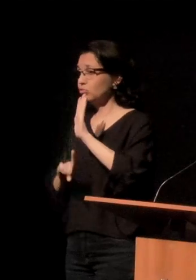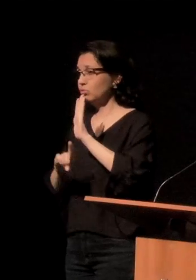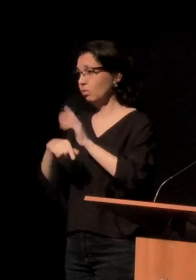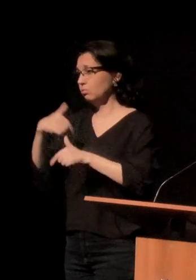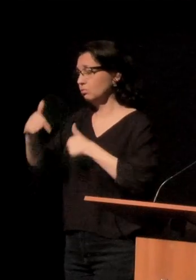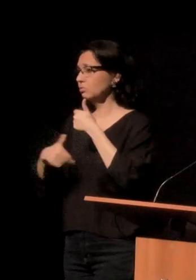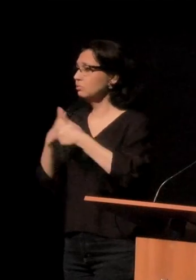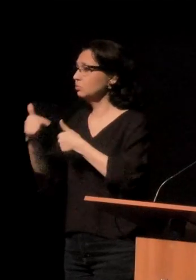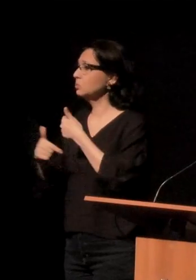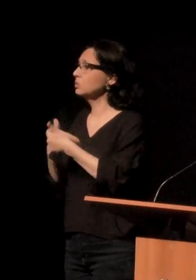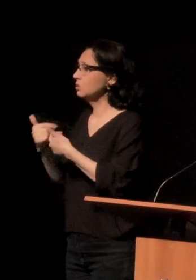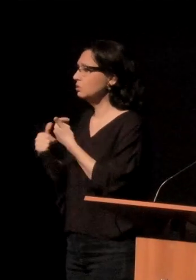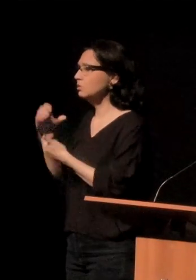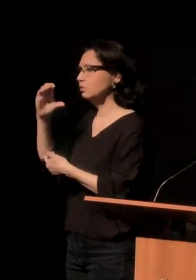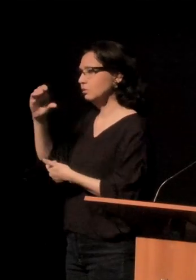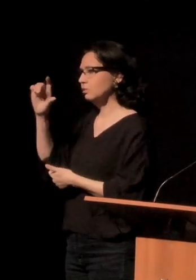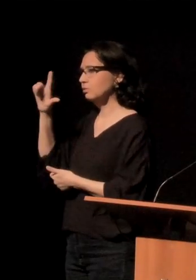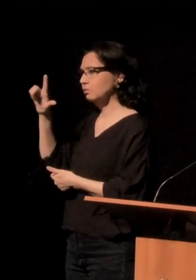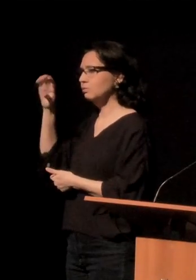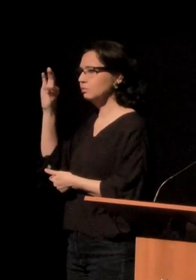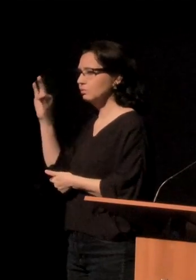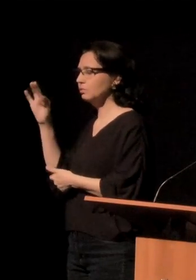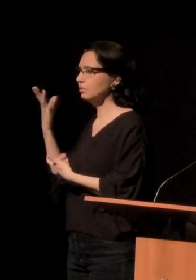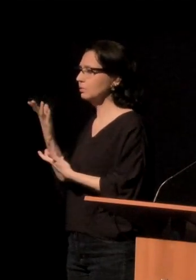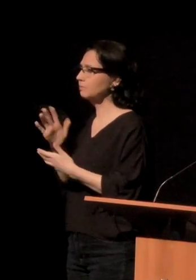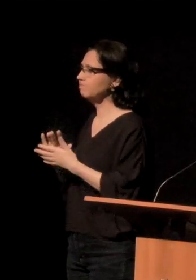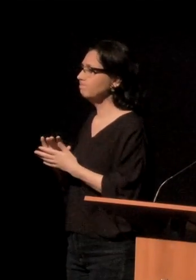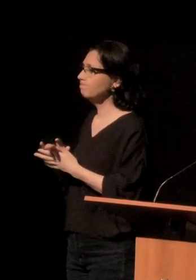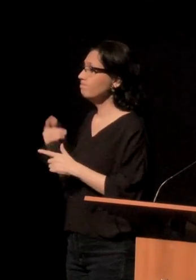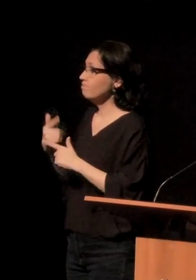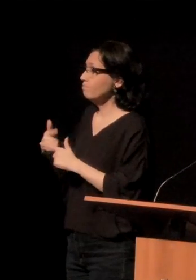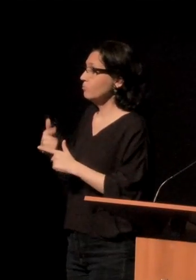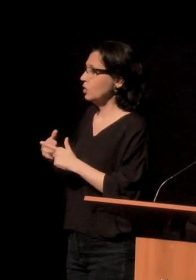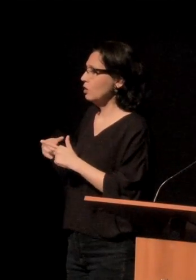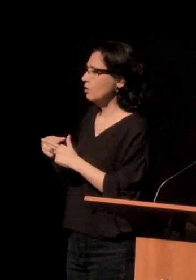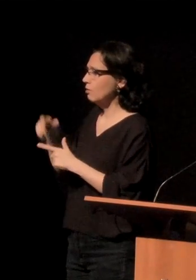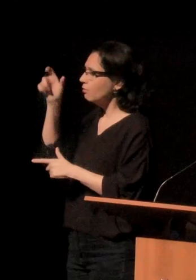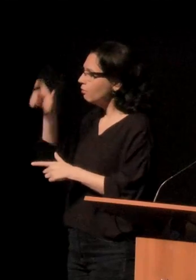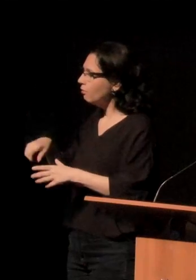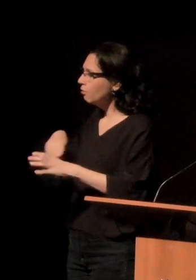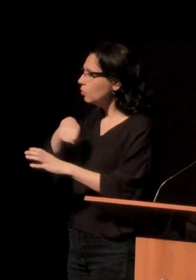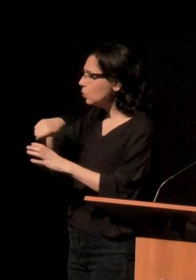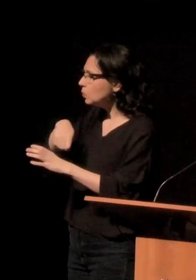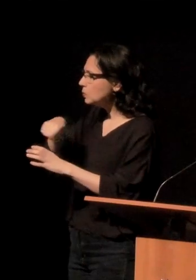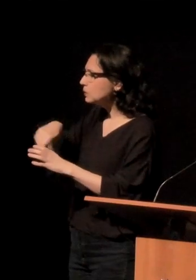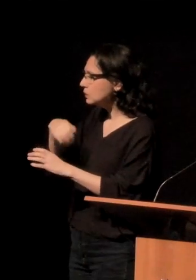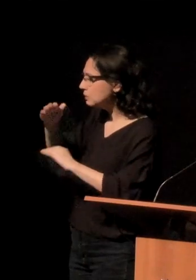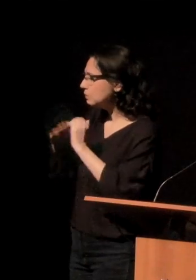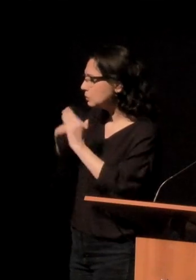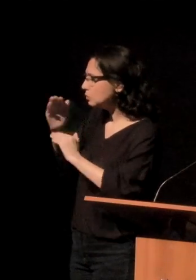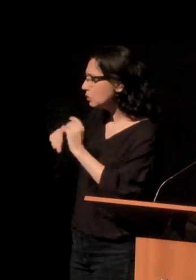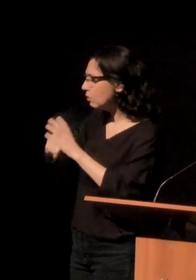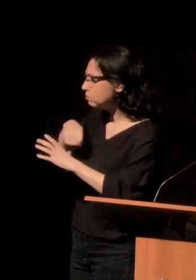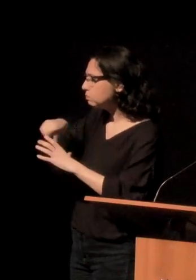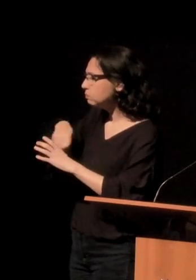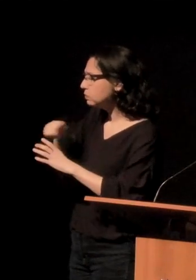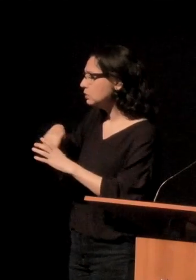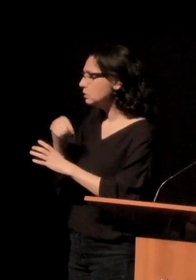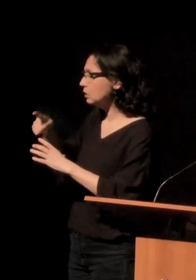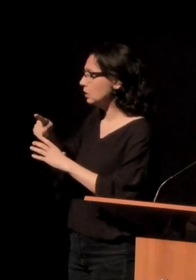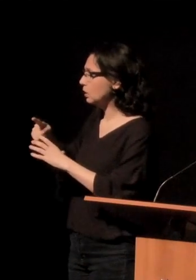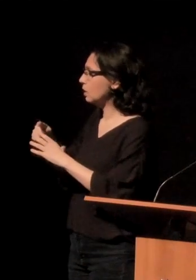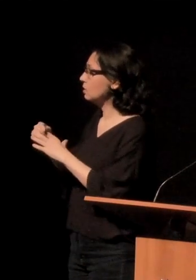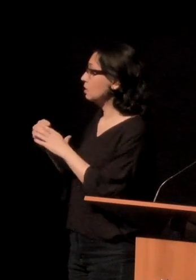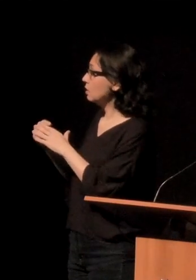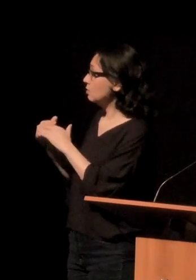em relação as cozinheiras né o quanto que elas vão ao longo do tempo acumulando